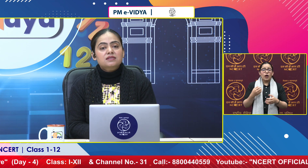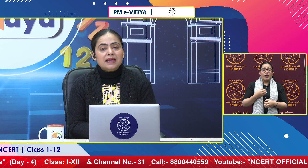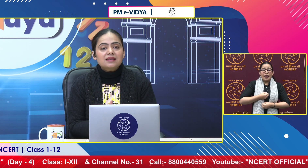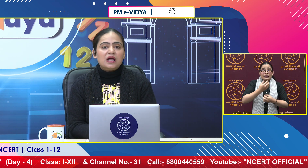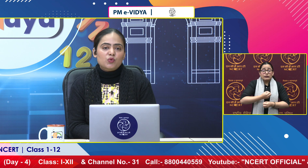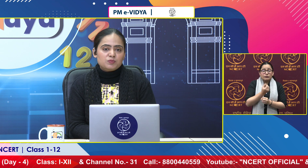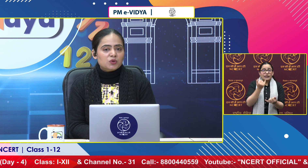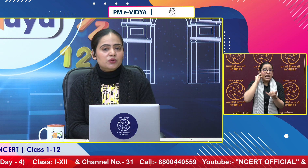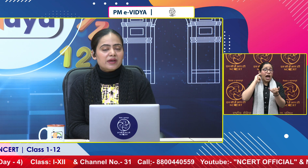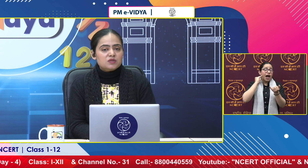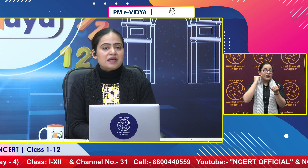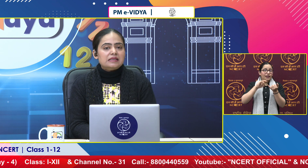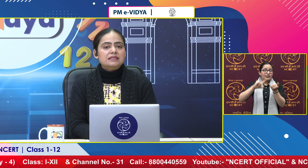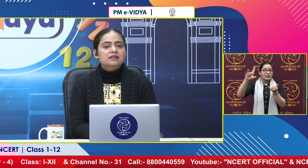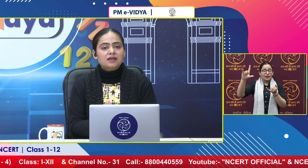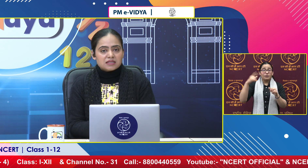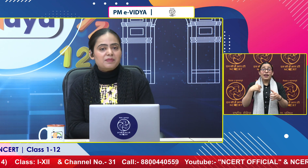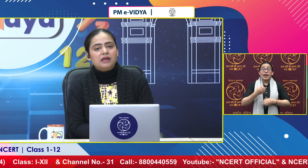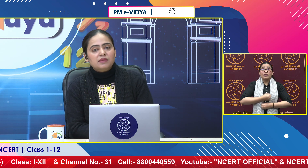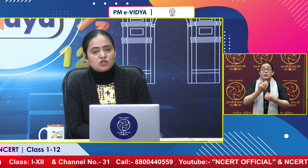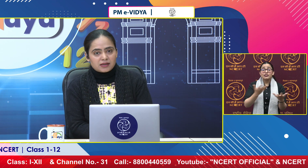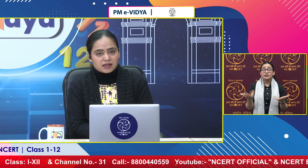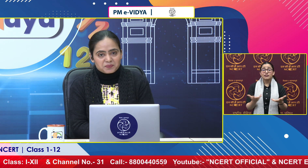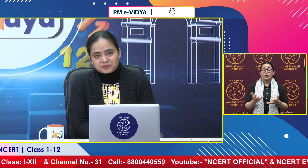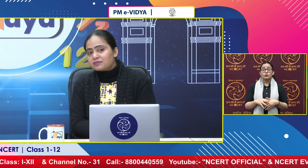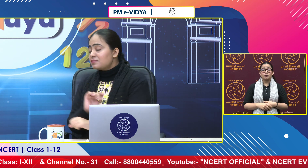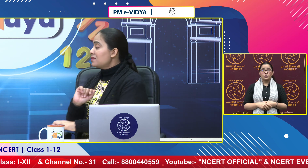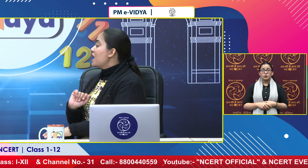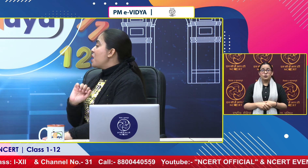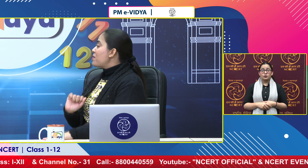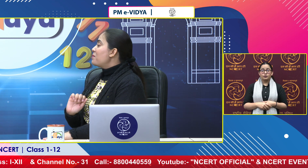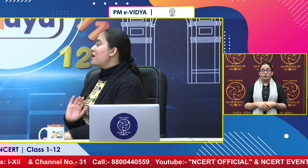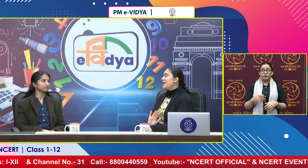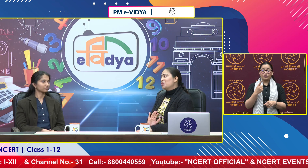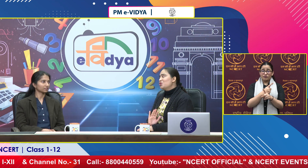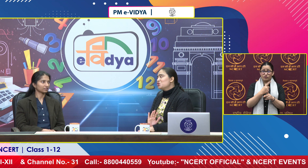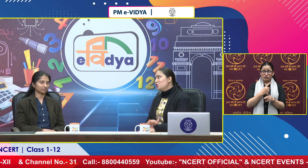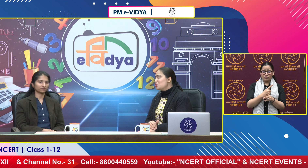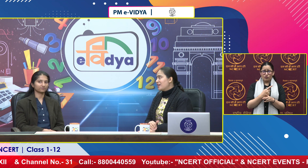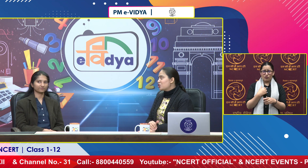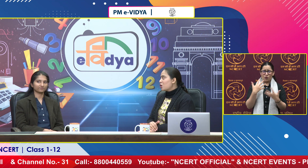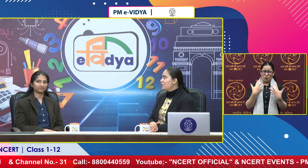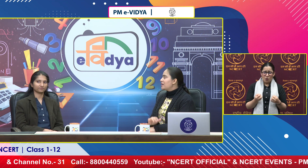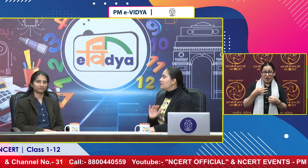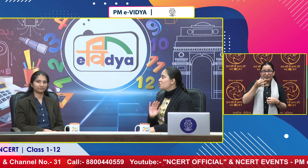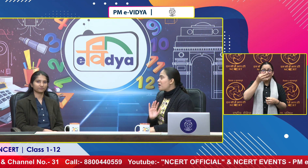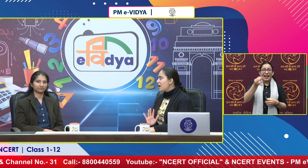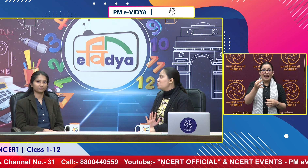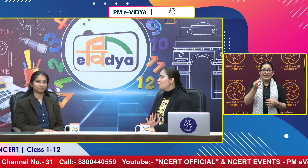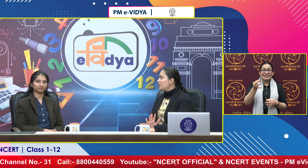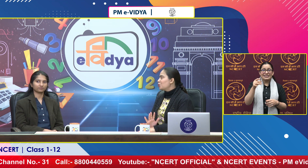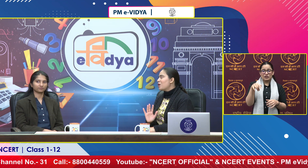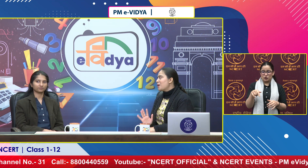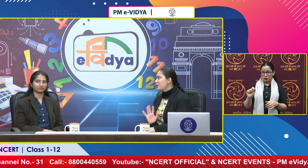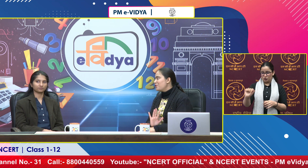में साइन लैंग्वेज में खुद को एक्सप्रेस कर सकते हैं, इसके बारे में जानेंगे। मैम, मैं एक तो ये ज़रूर जानना चाहूँगी कि जब